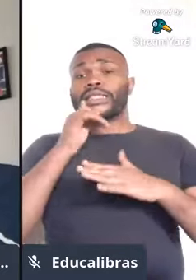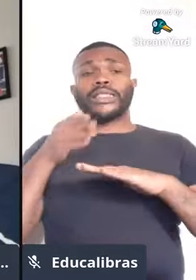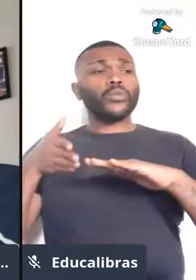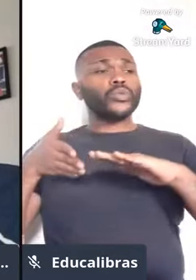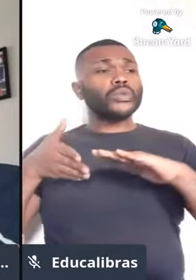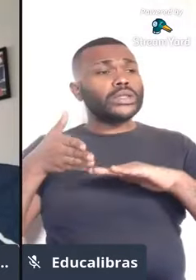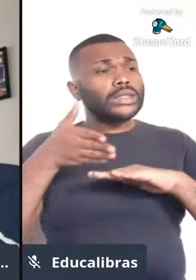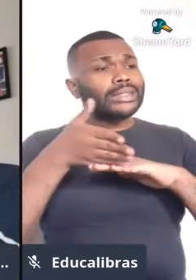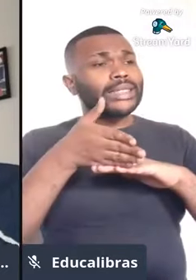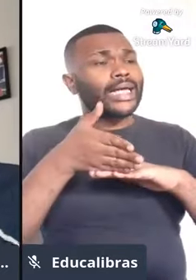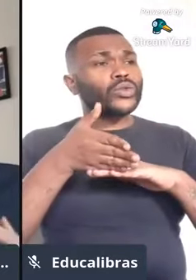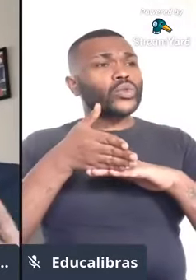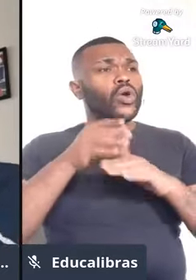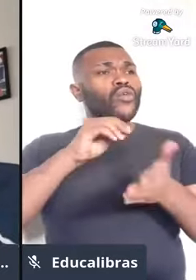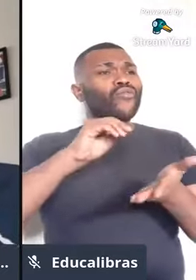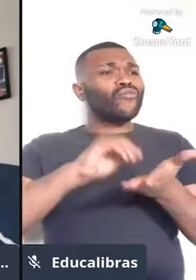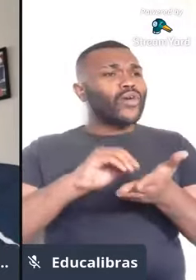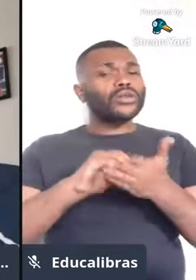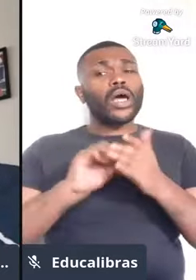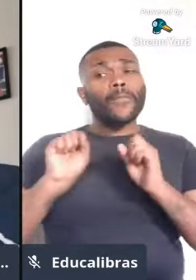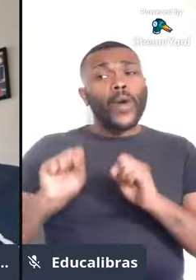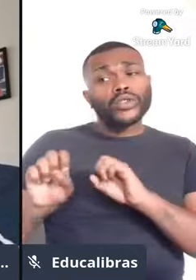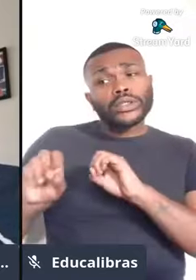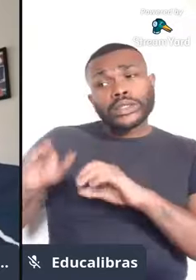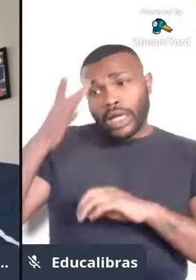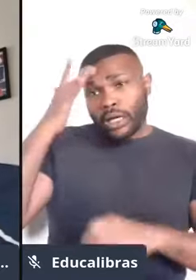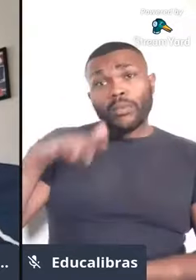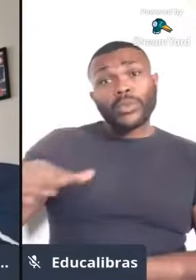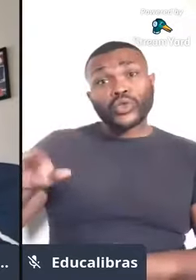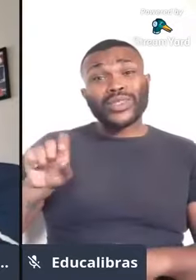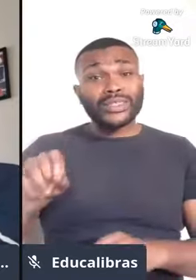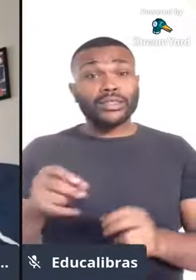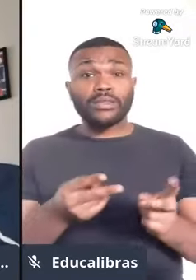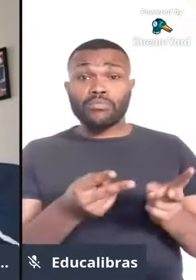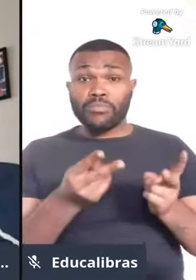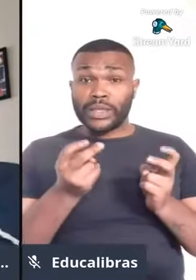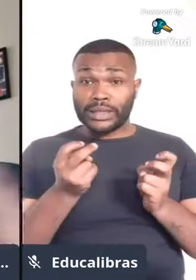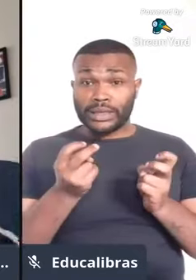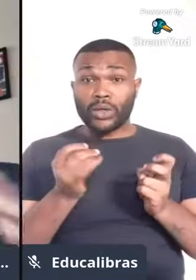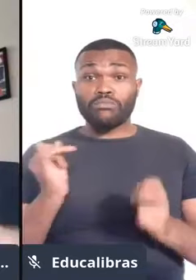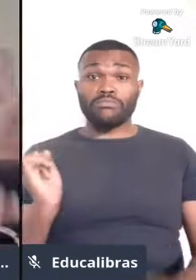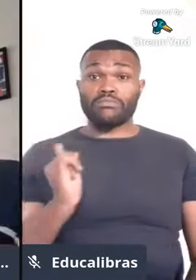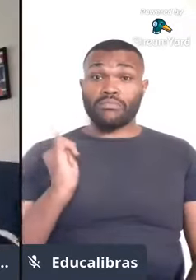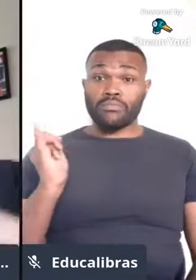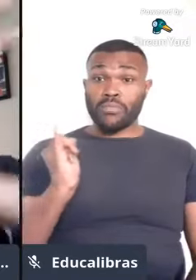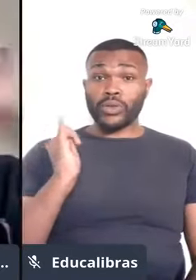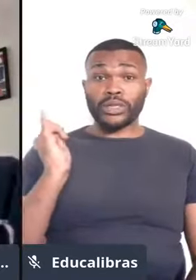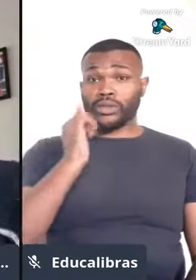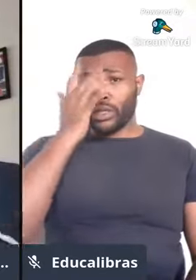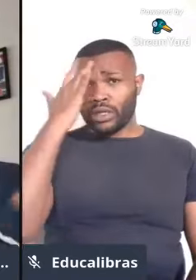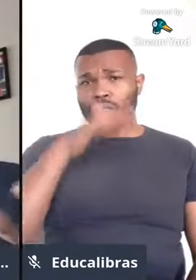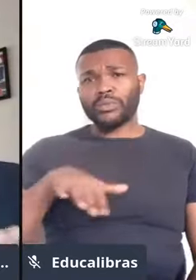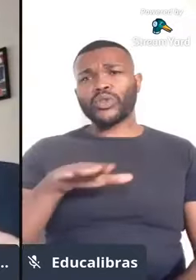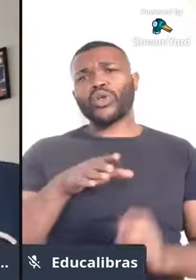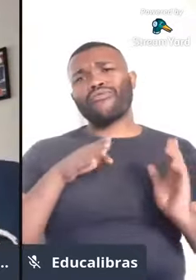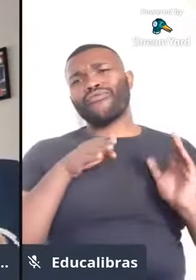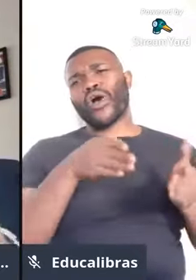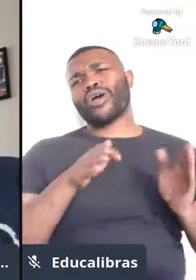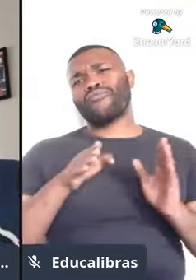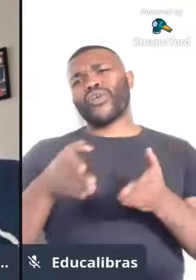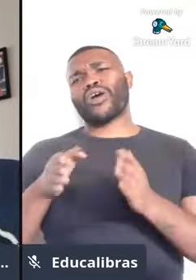as pessoas, se as pessoas prestarem atenção nisso? Porque esse é um ponto importante. Todo mundo está muito focado em um monte de coisa diferente e